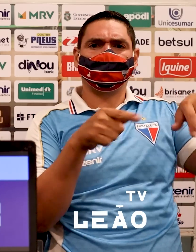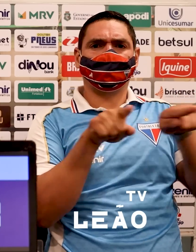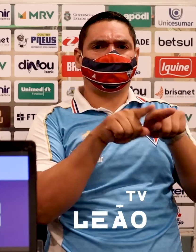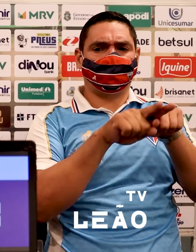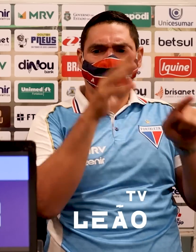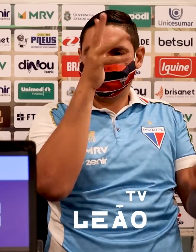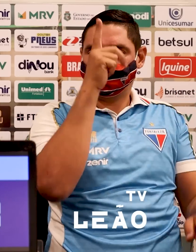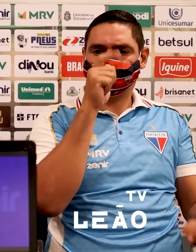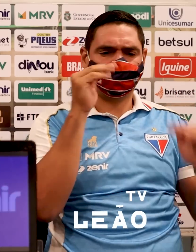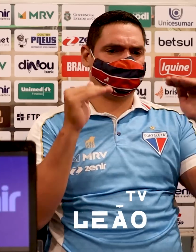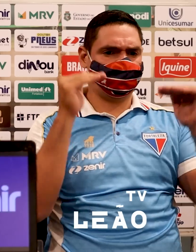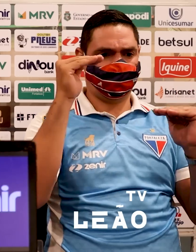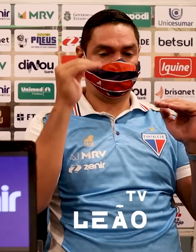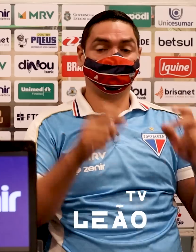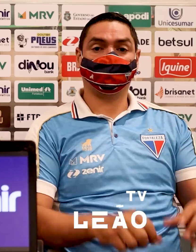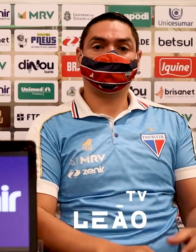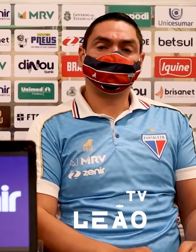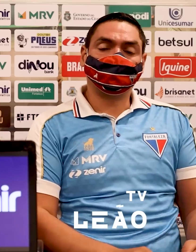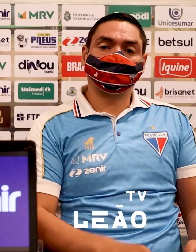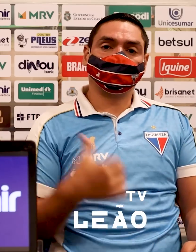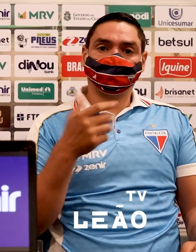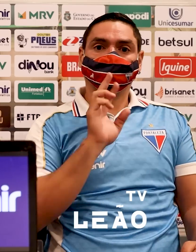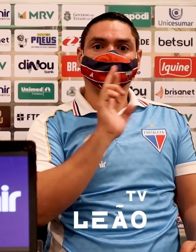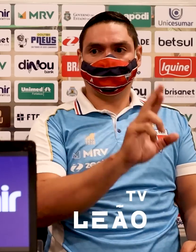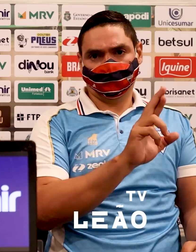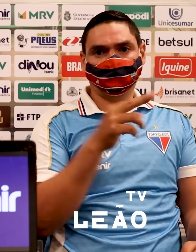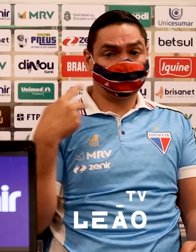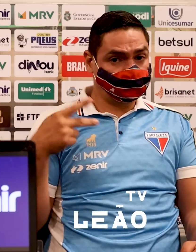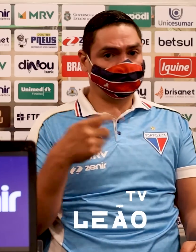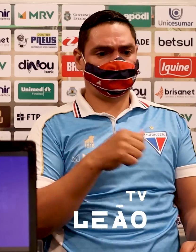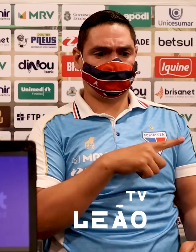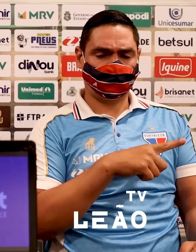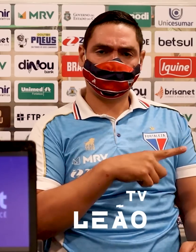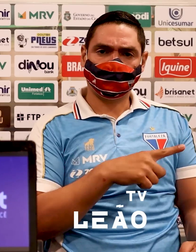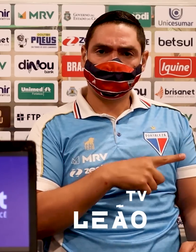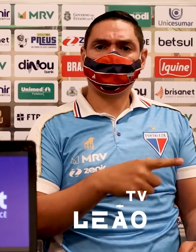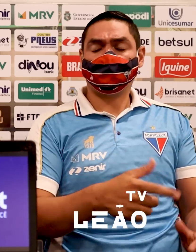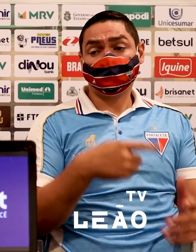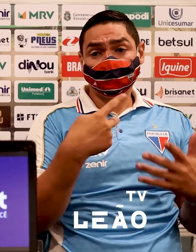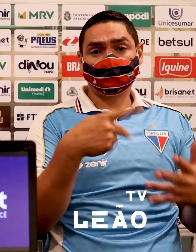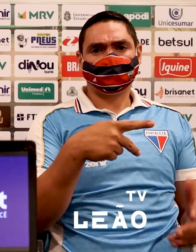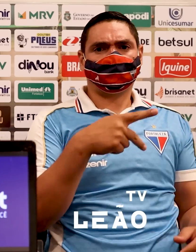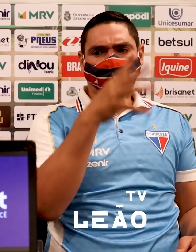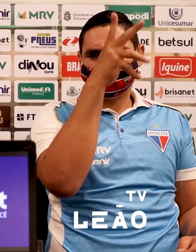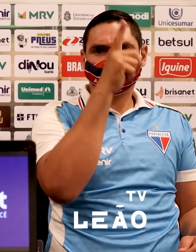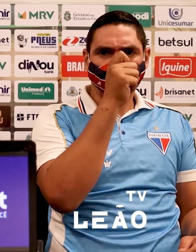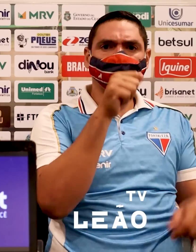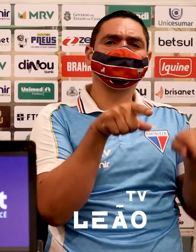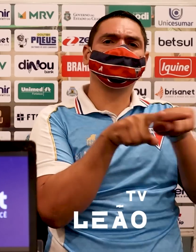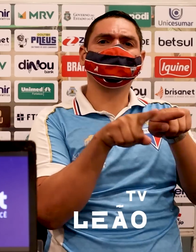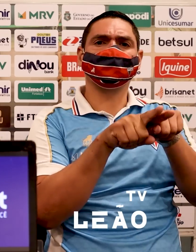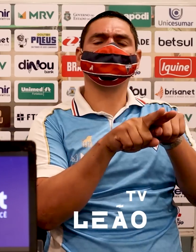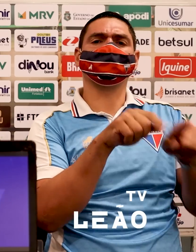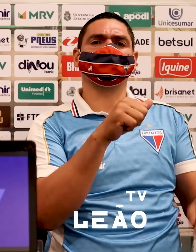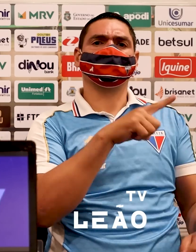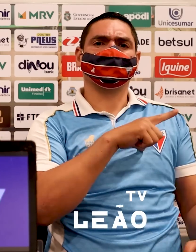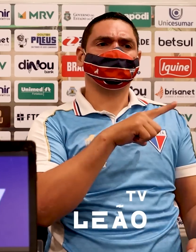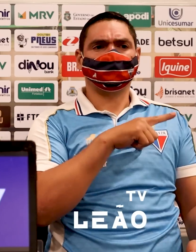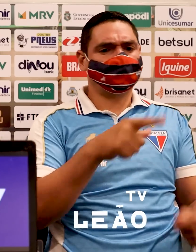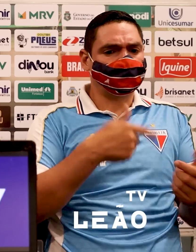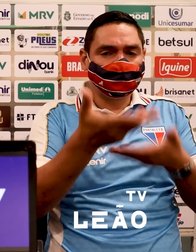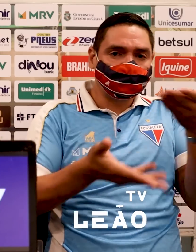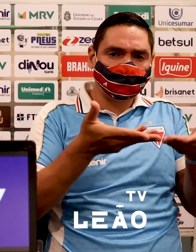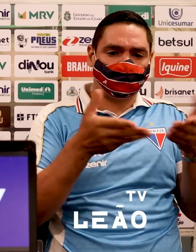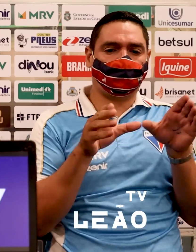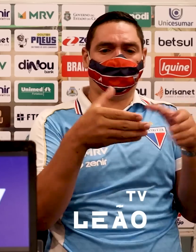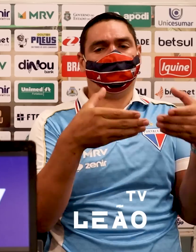para o placar. É um adversário que nos fez dano, nos fez dano em uma boa jogada